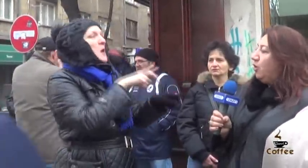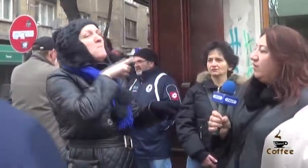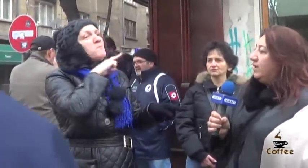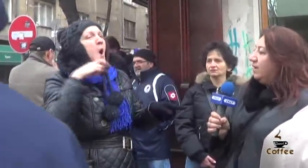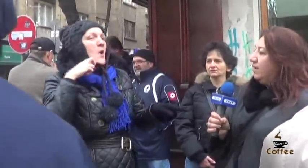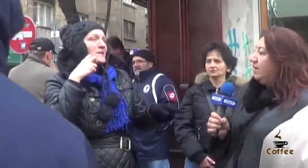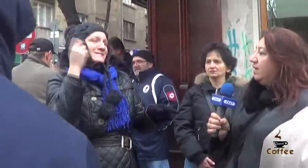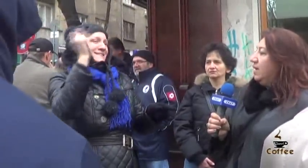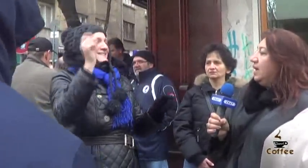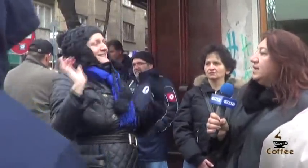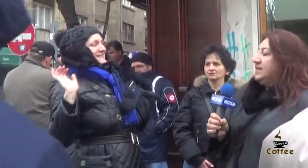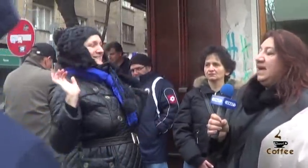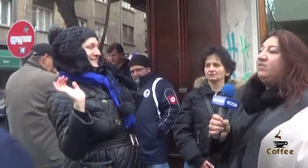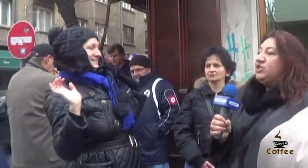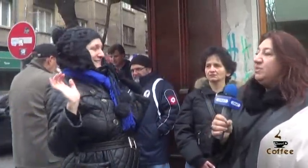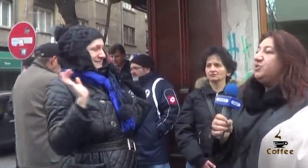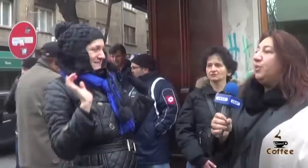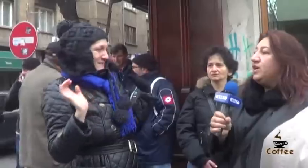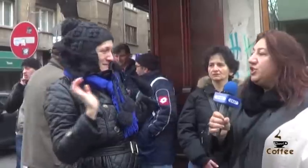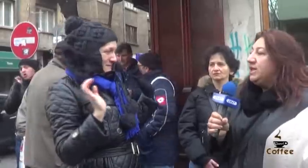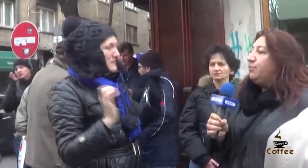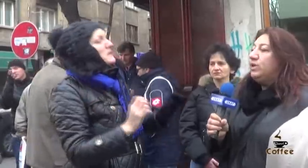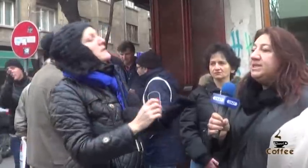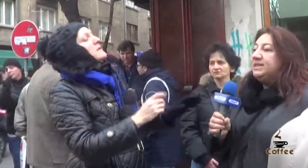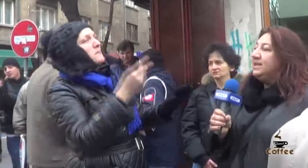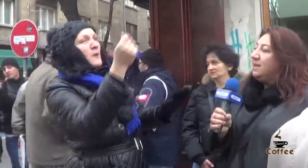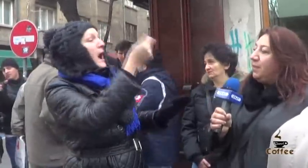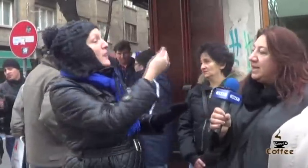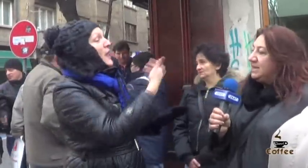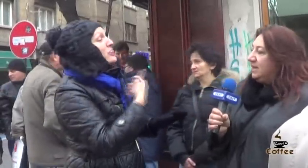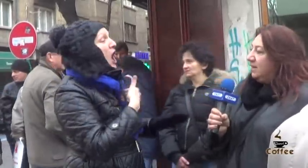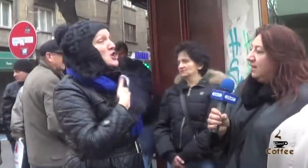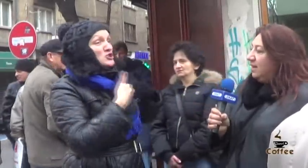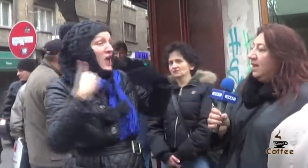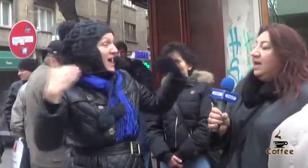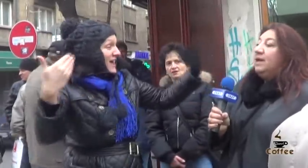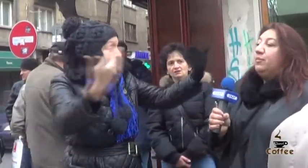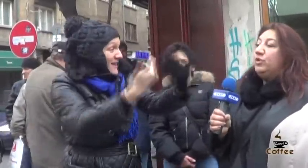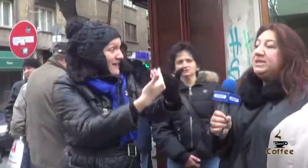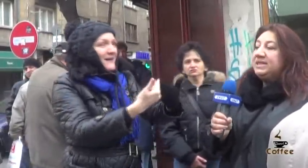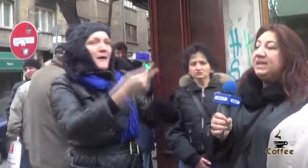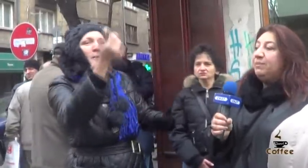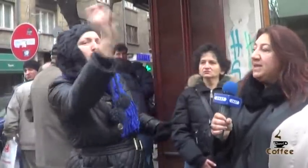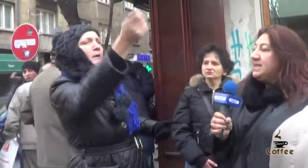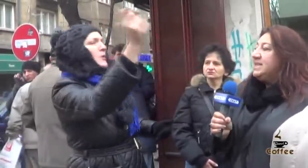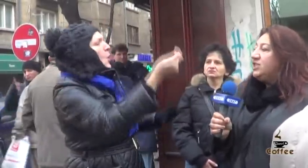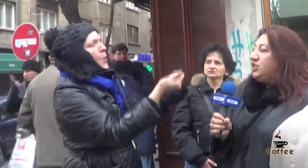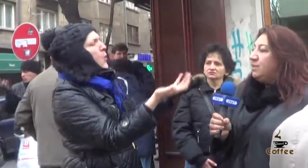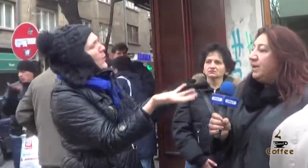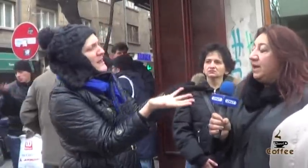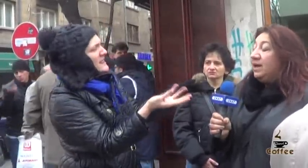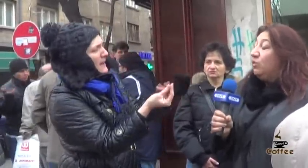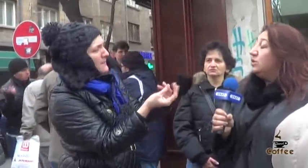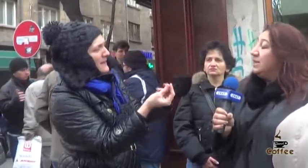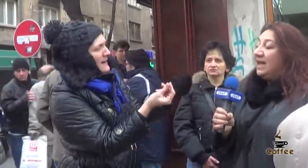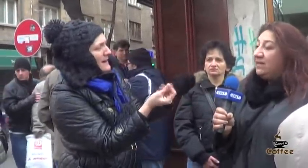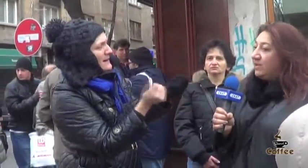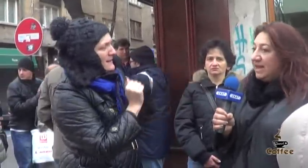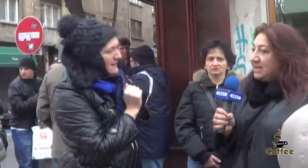джобове. Сега виждаме, че плащат и на полицията да ги пази. Полицията ги пази с нашите пари. Откъде идват тези